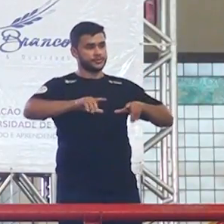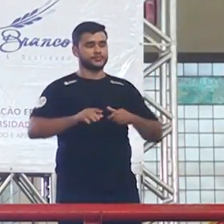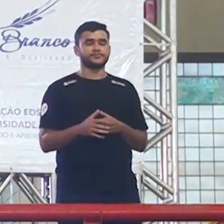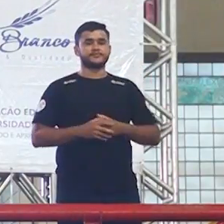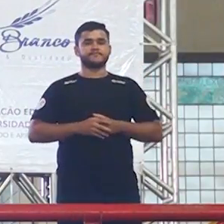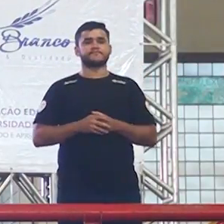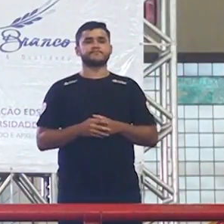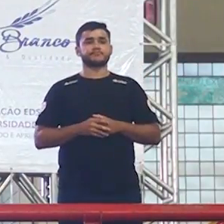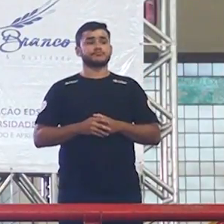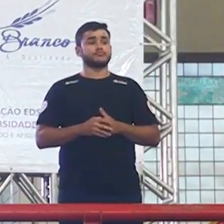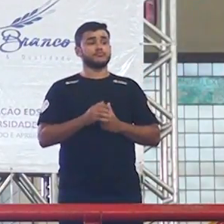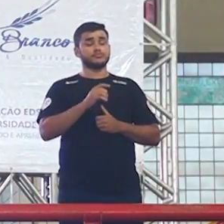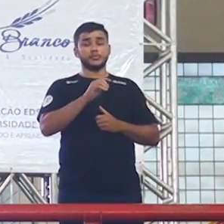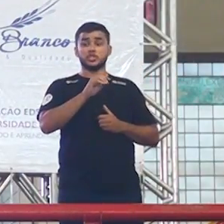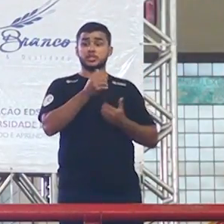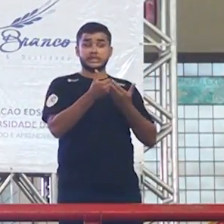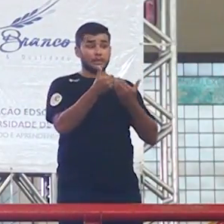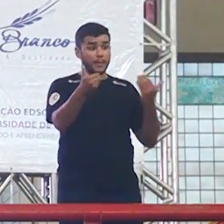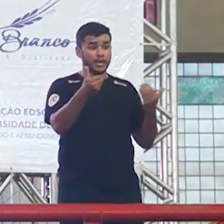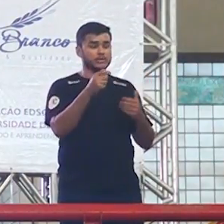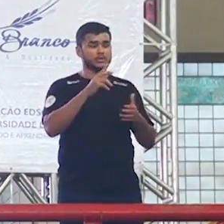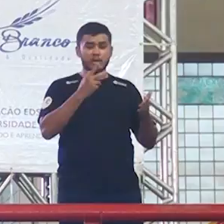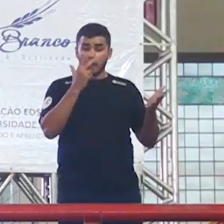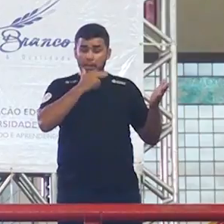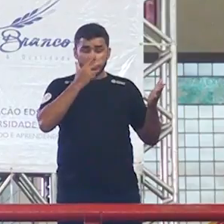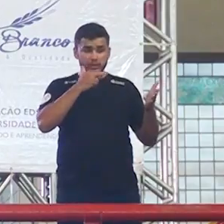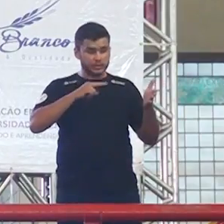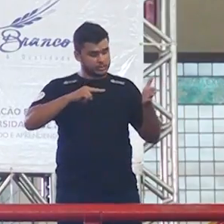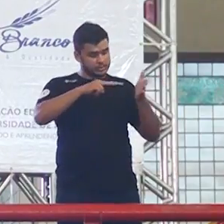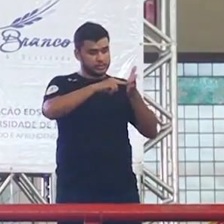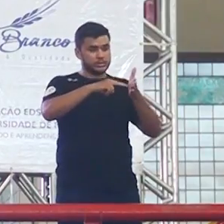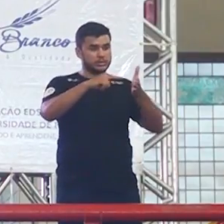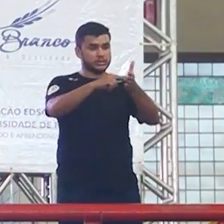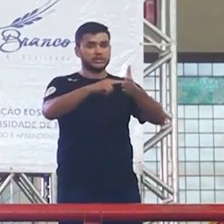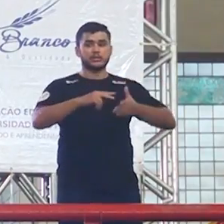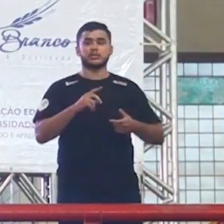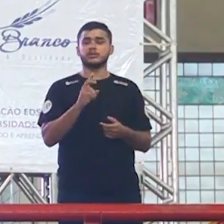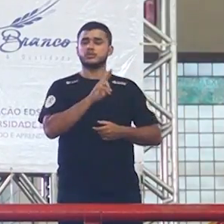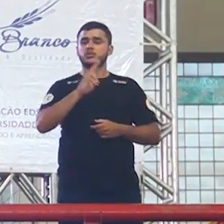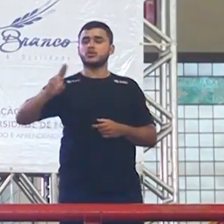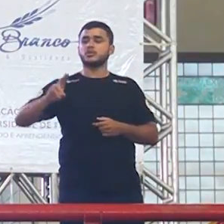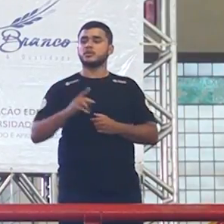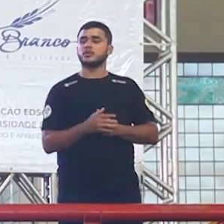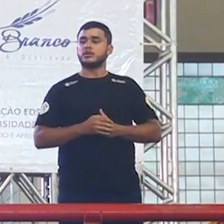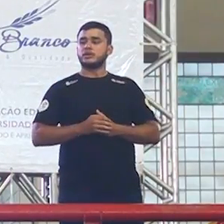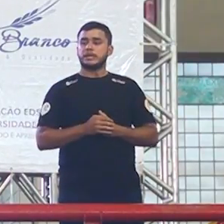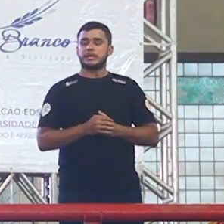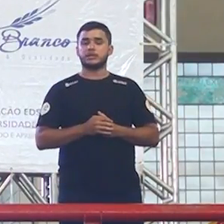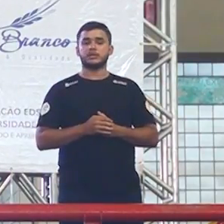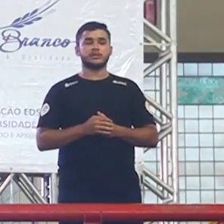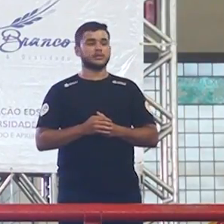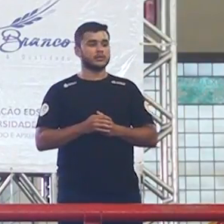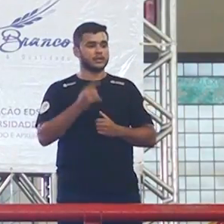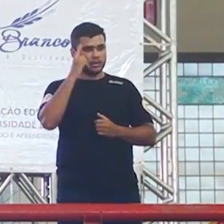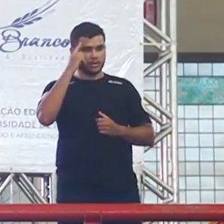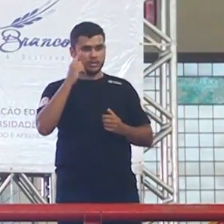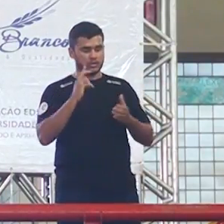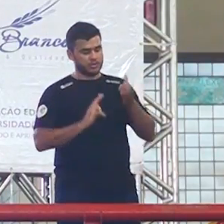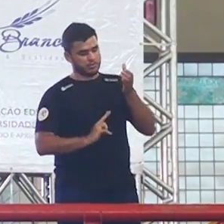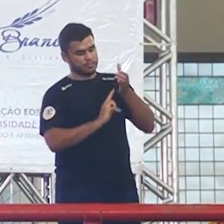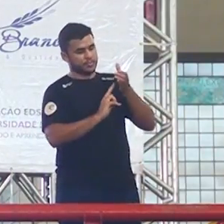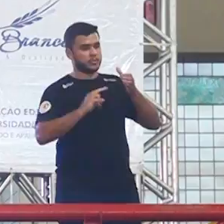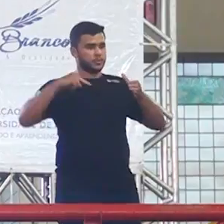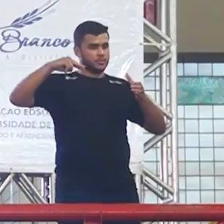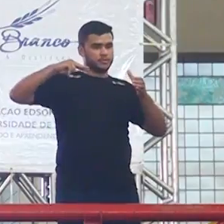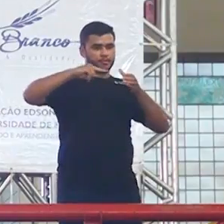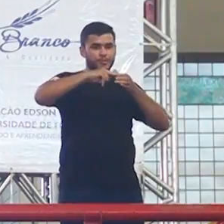se eu usar a mesma tomada? Aí eu tenho que usar um artifíciozinho. Como é o nome do artifício que a gente usa para ligar dois aparelhos elétricos